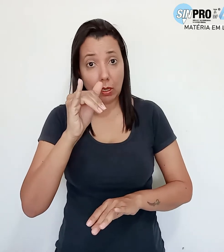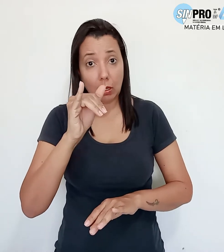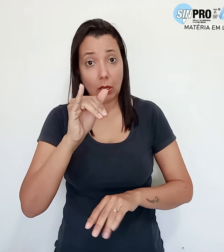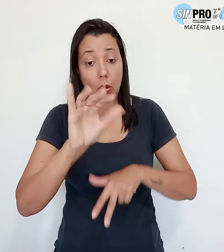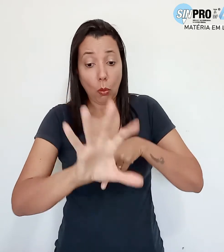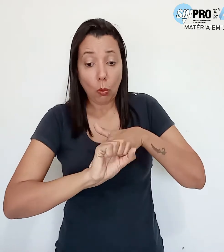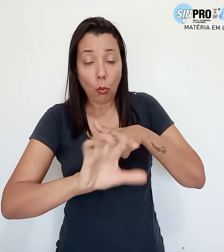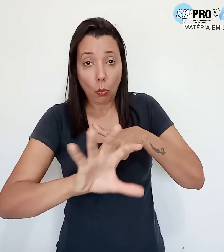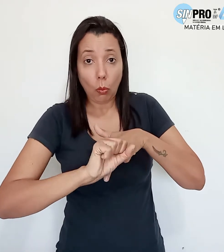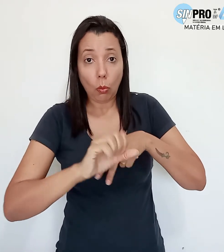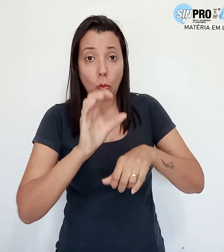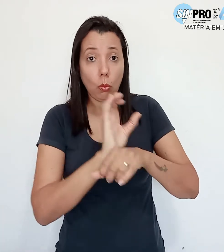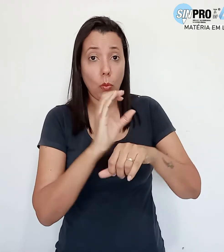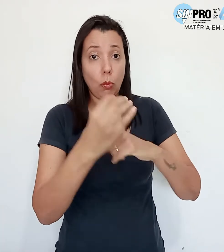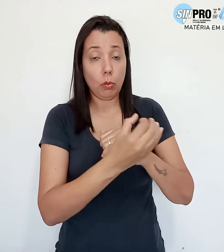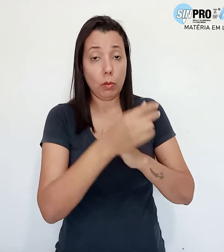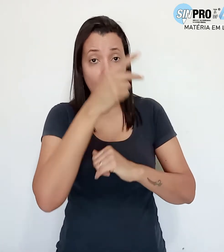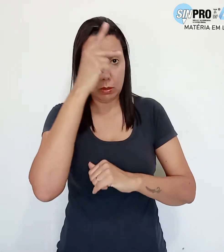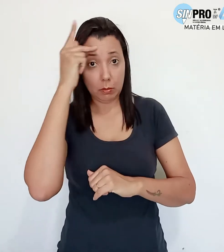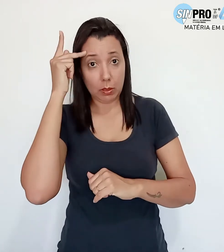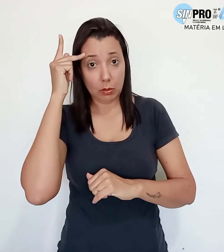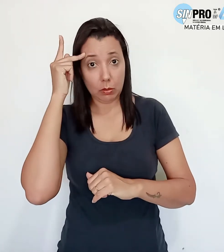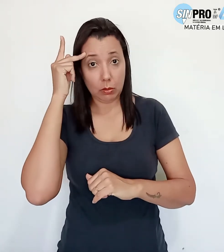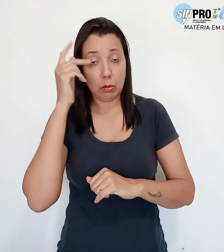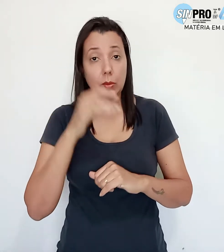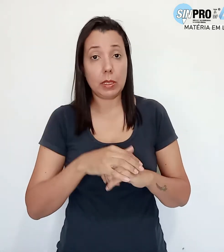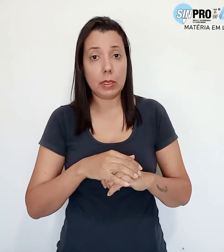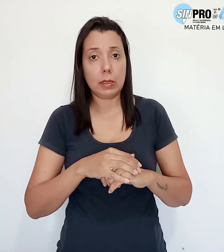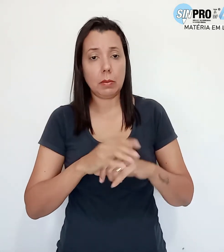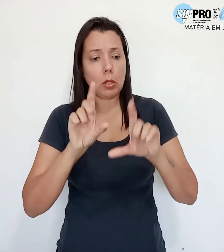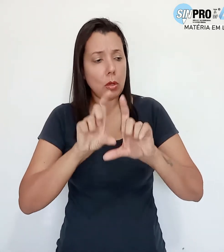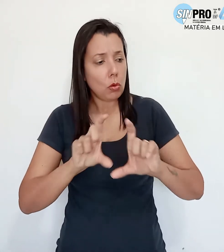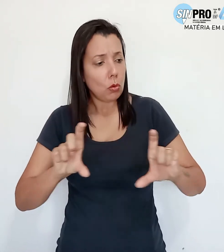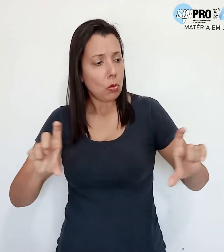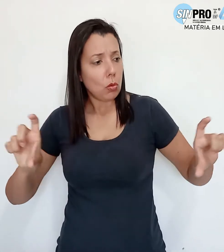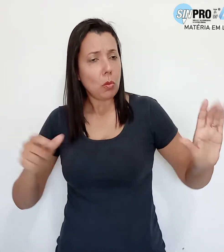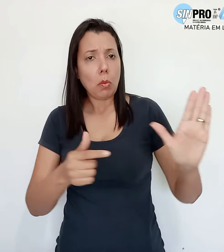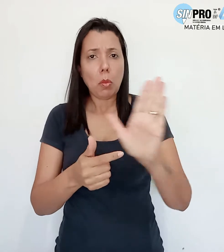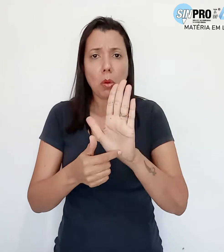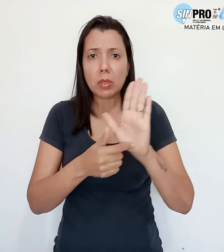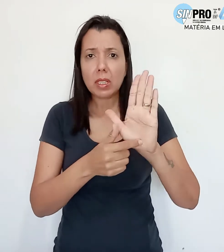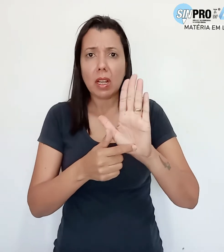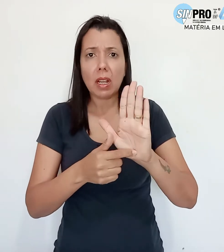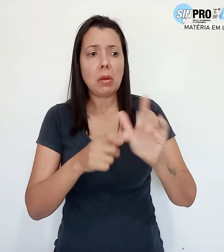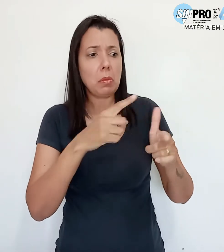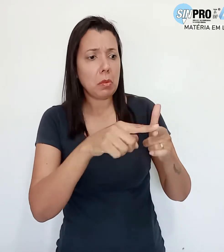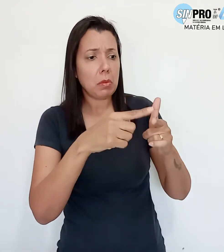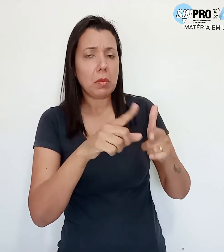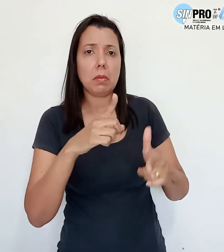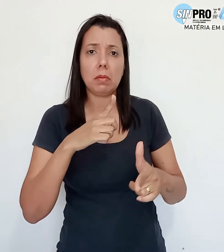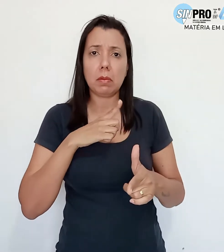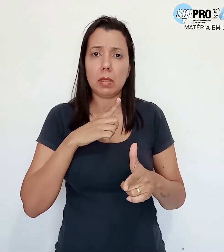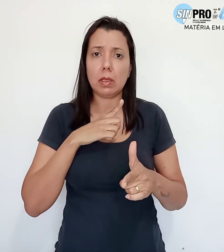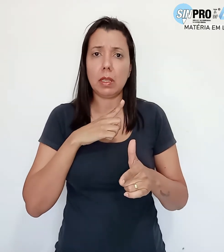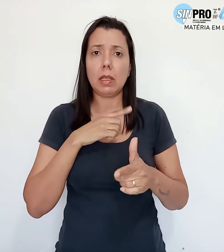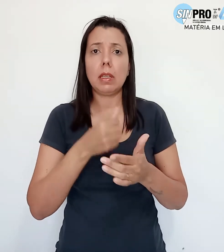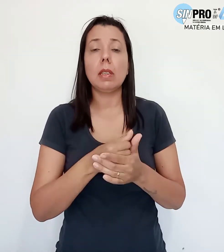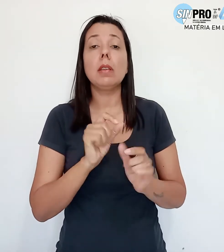da Covid-19, os manifestantes estenderam faixas alertando para a gravidade dos problemas que cairão no colo